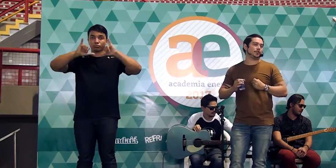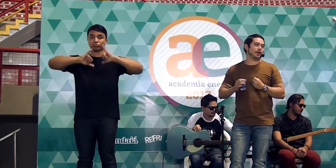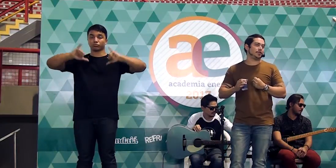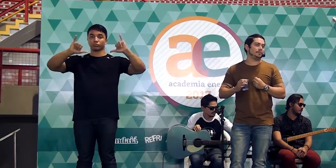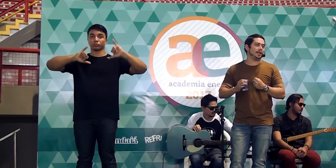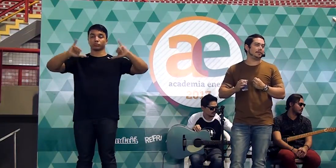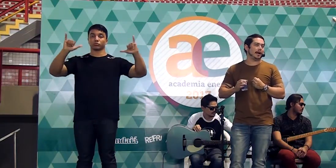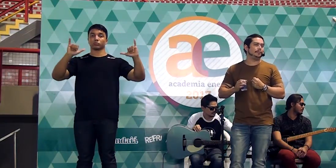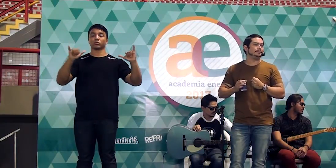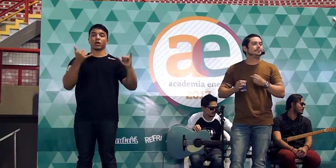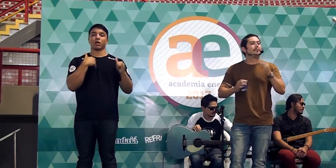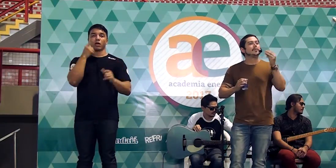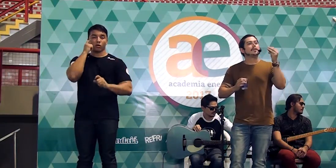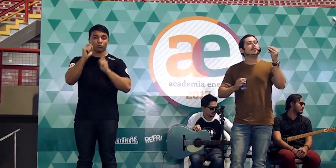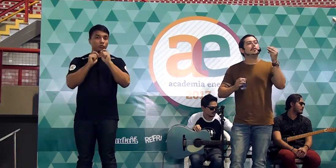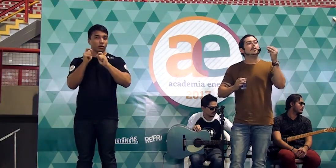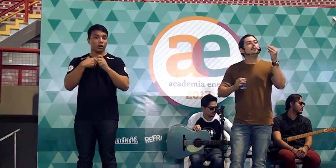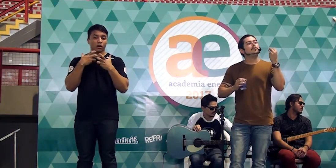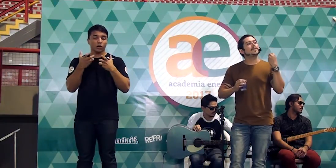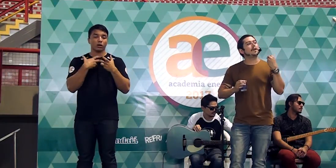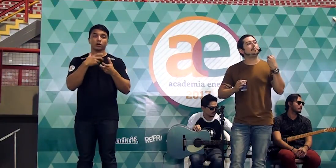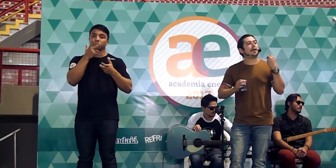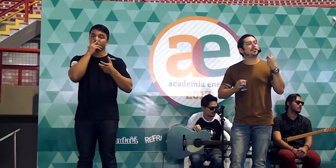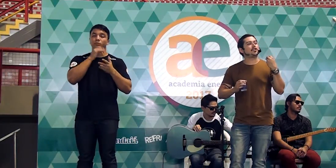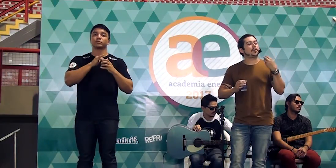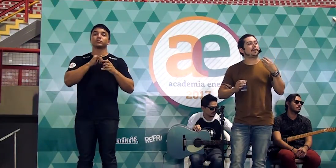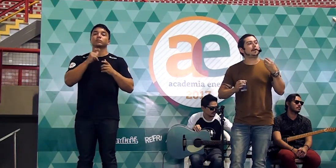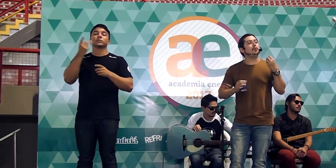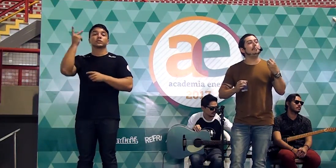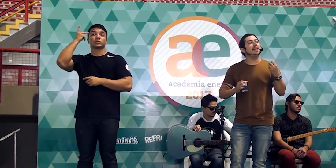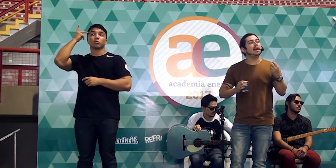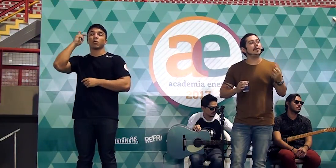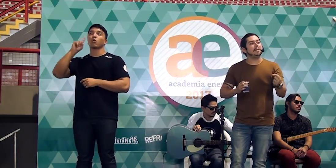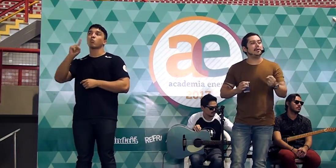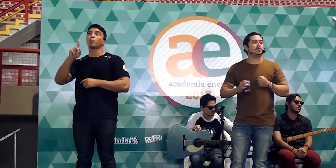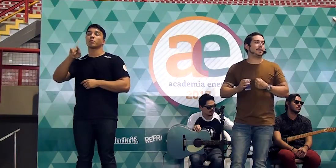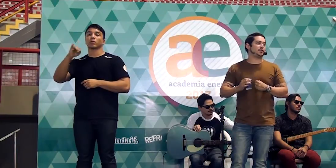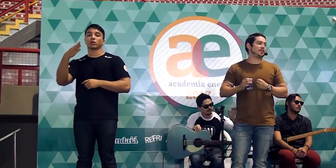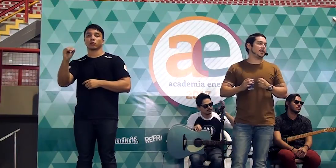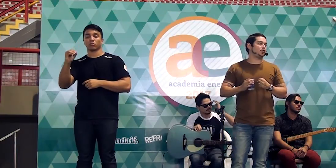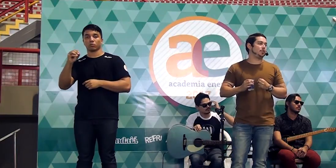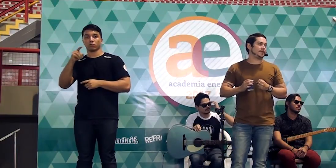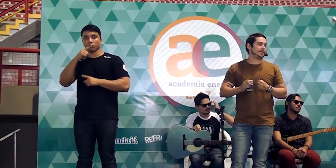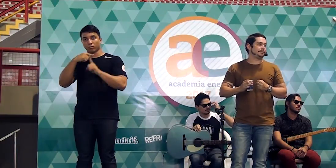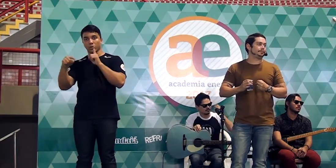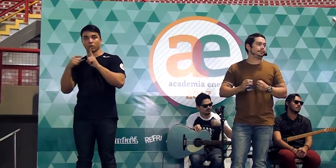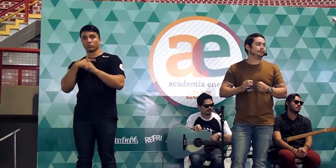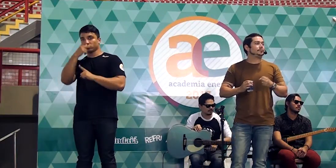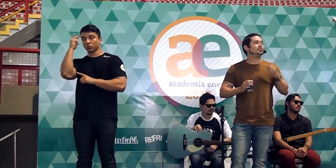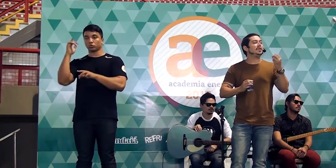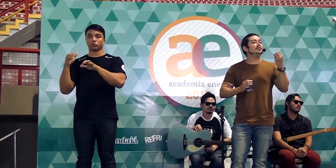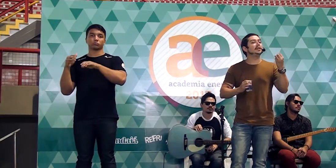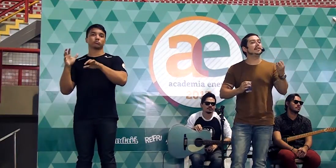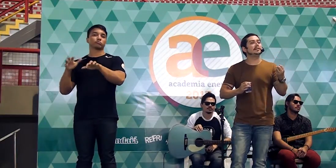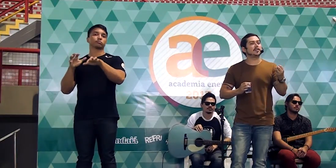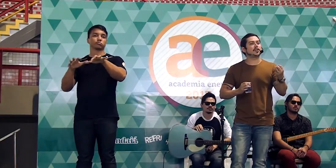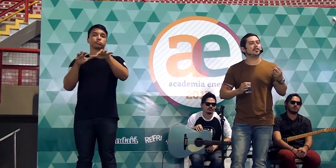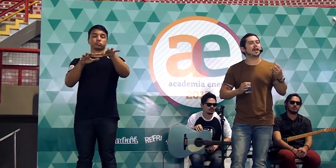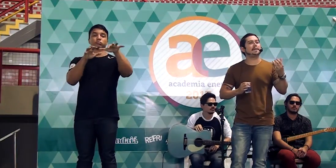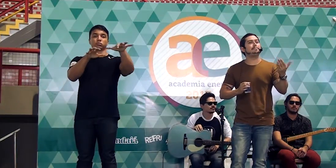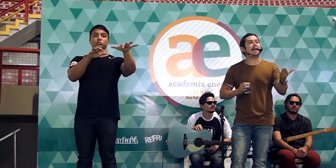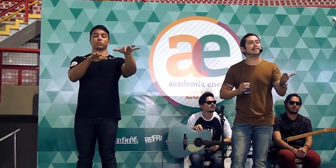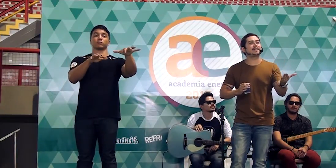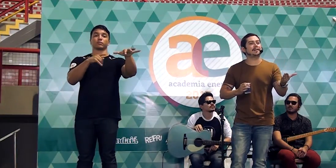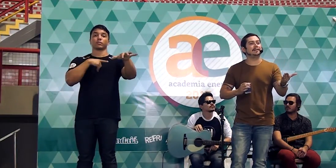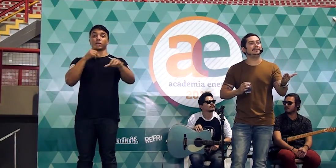gente durante o regime militar. Em São Paulo a gente chegou a ter 1,5 milhão de pessoas nas ruas. Foi tanta